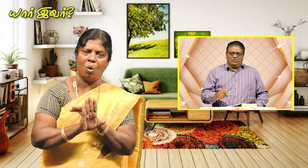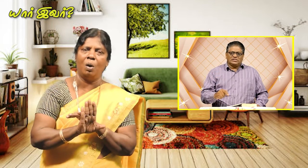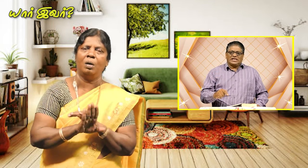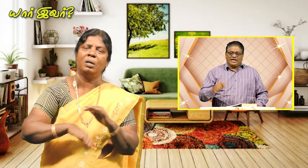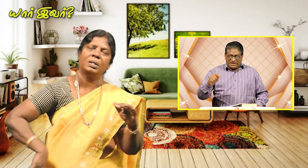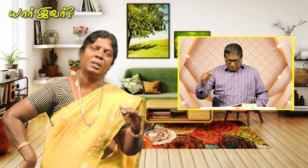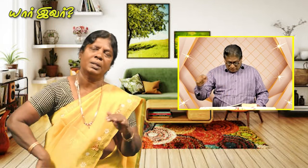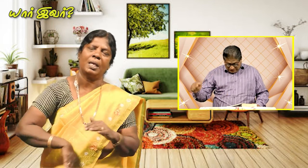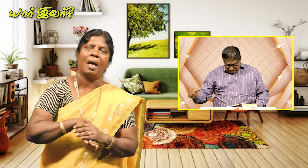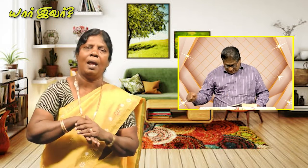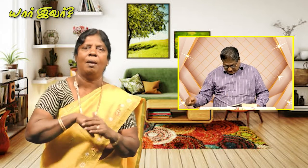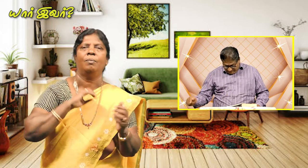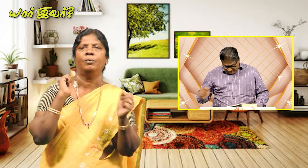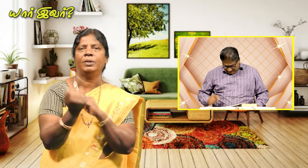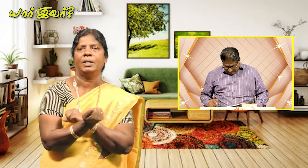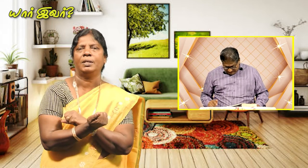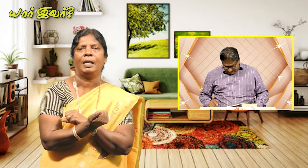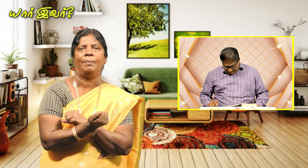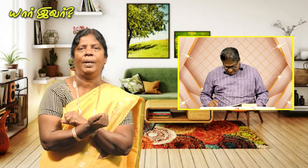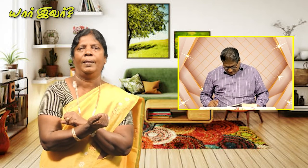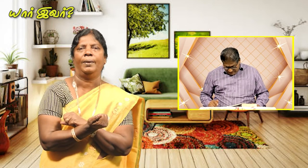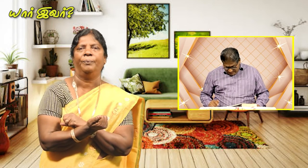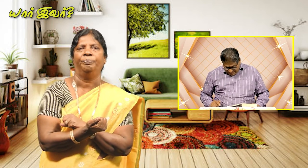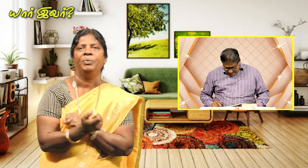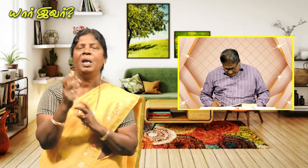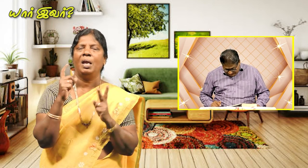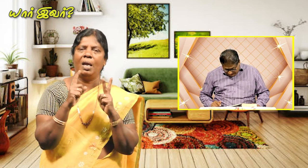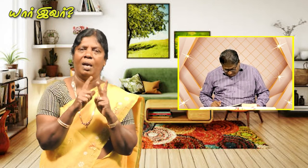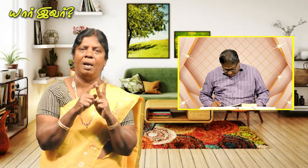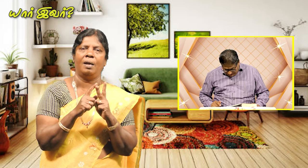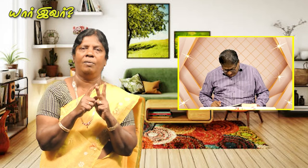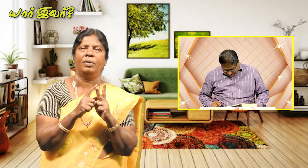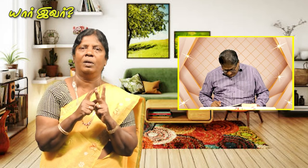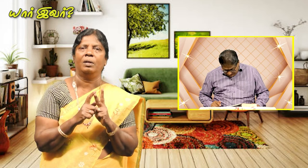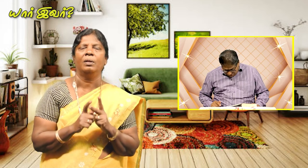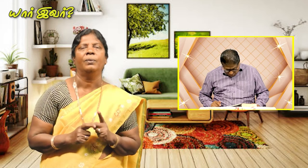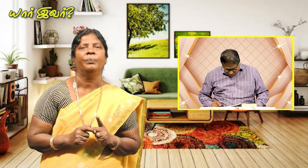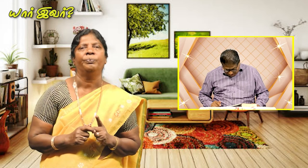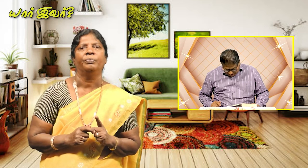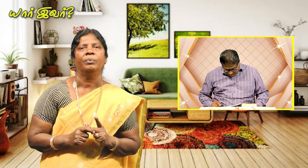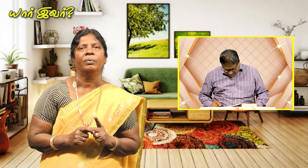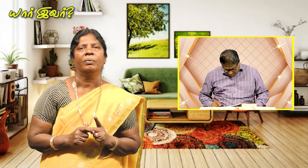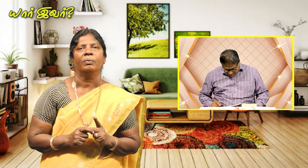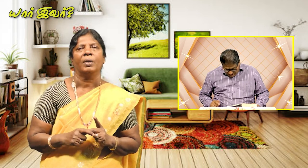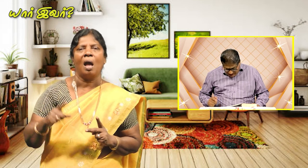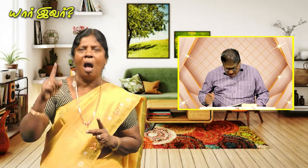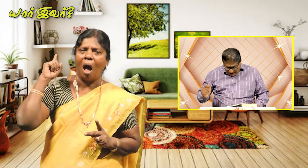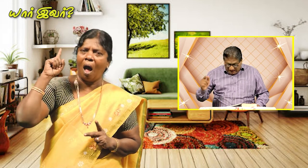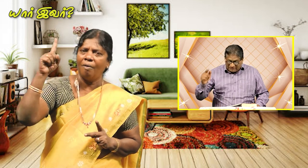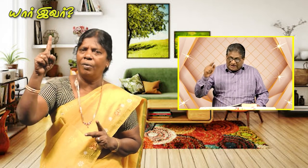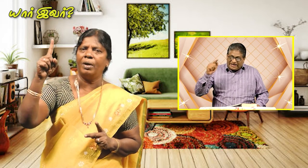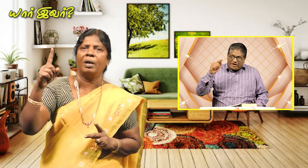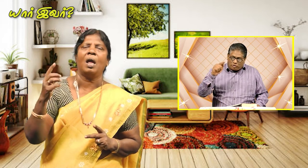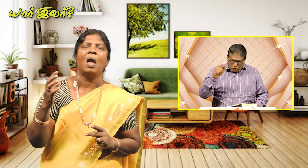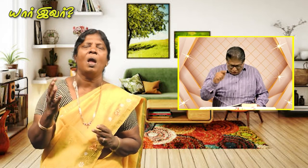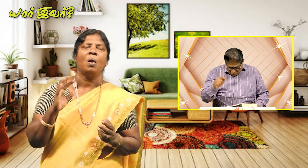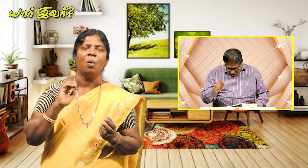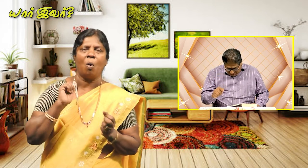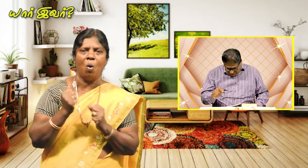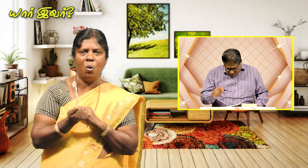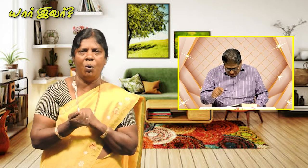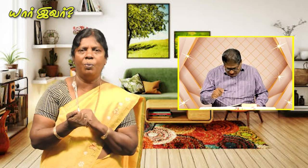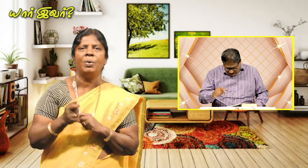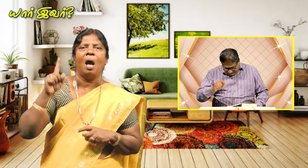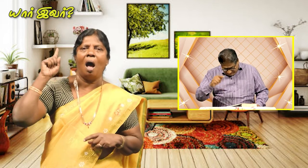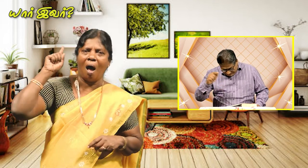அவருக்குள் சகலமும் சிருஷ்டிக்கப்பட்டது. இரண்டாவதாக சொல்லுகிறது அவரை